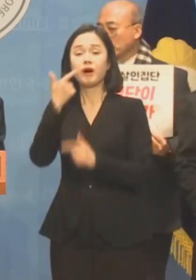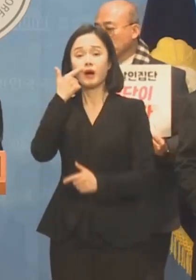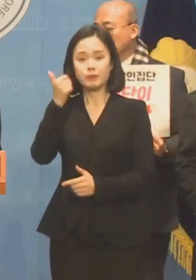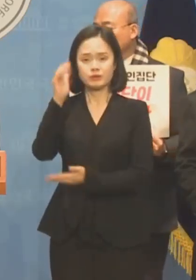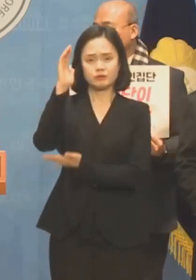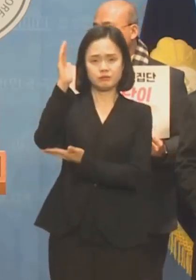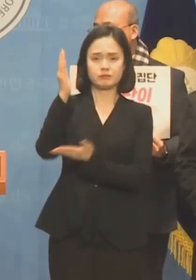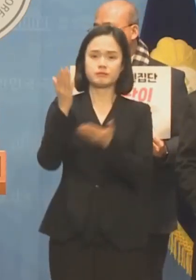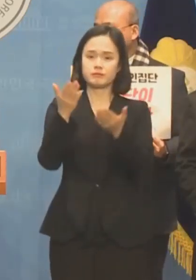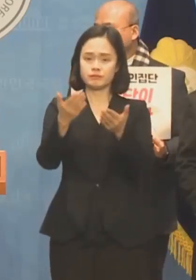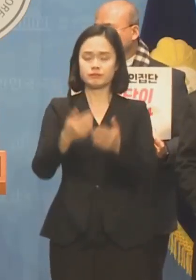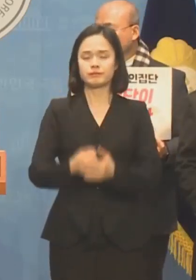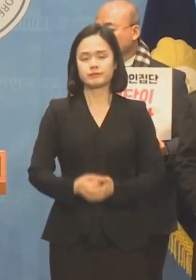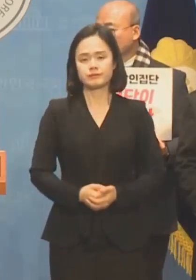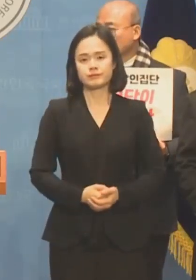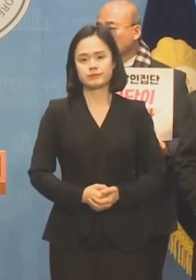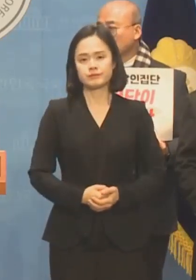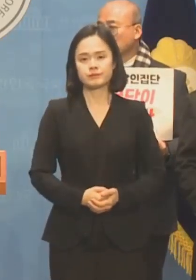이거 없죠?